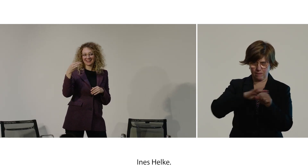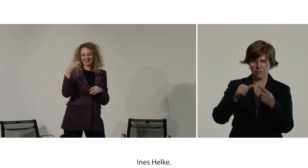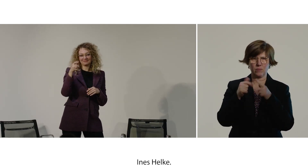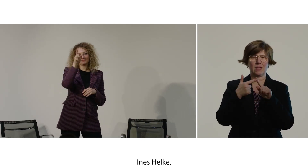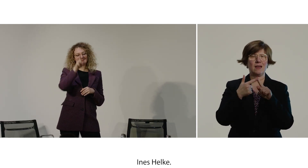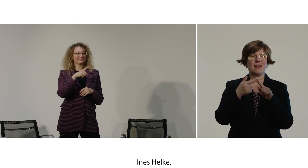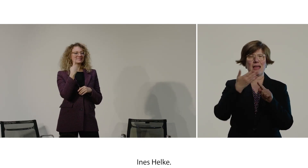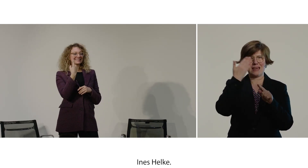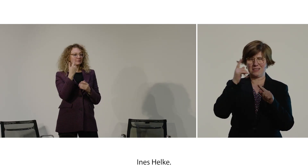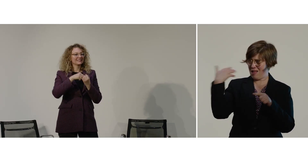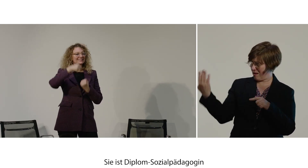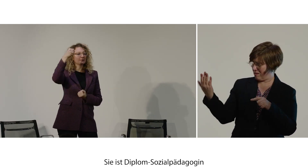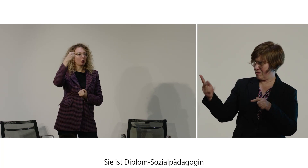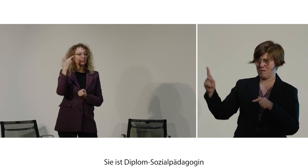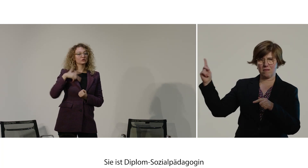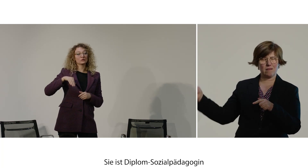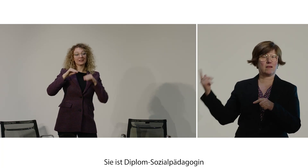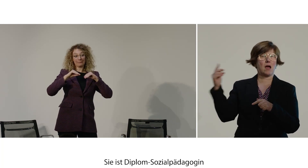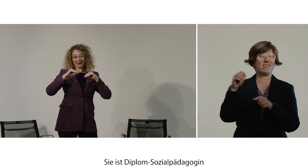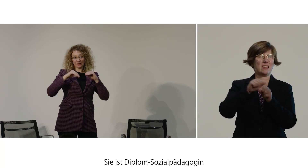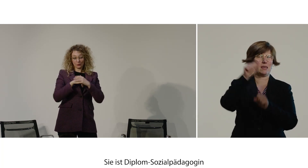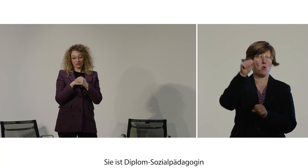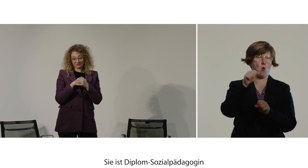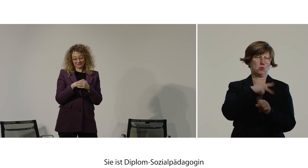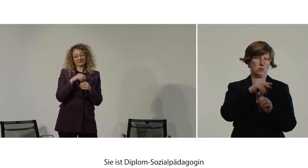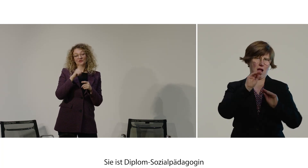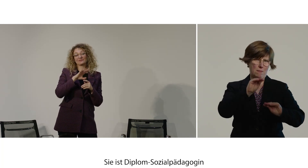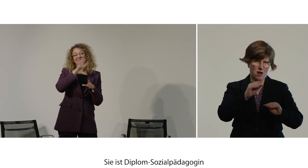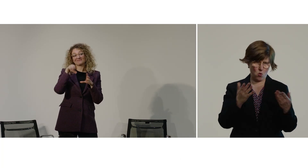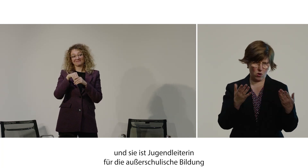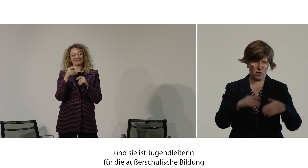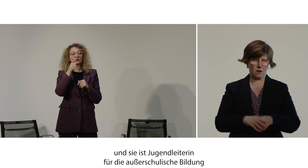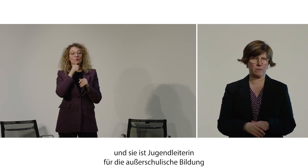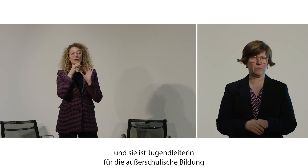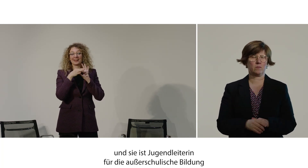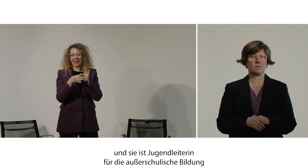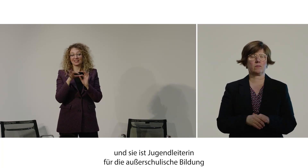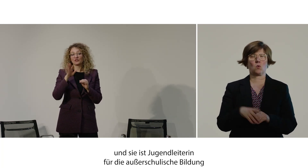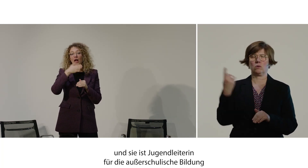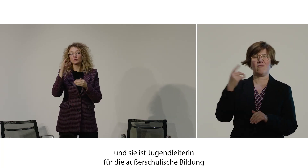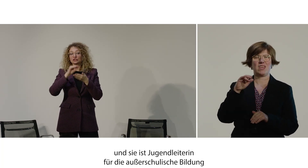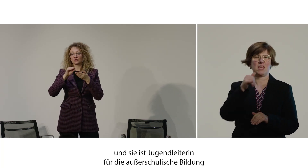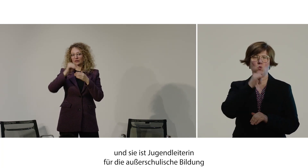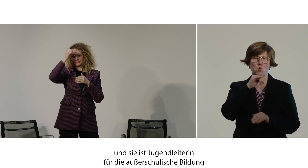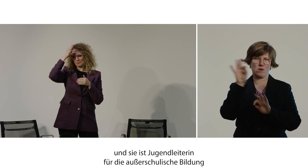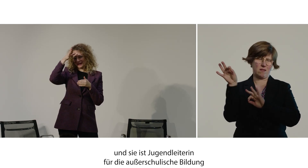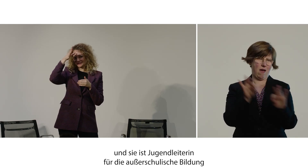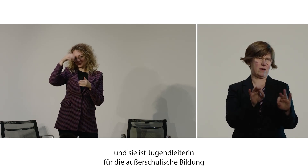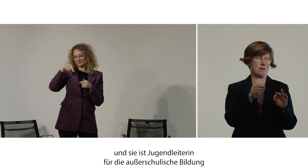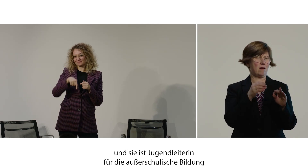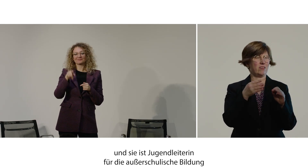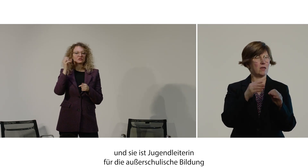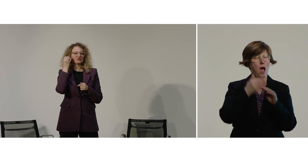Ines Helke, sie ist Diplom-Sozialpädagogin und sie ist Jugendleiterin für die